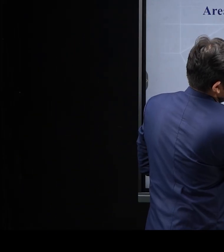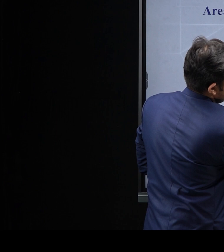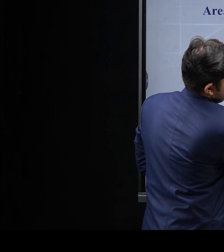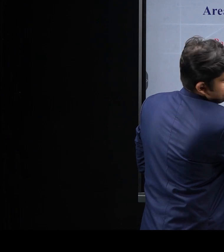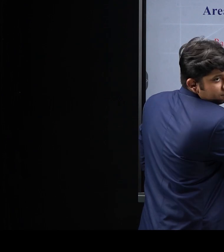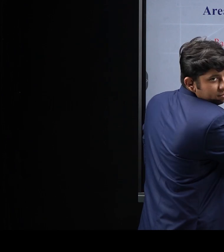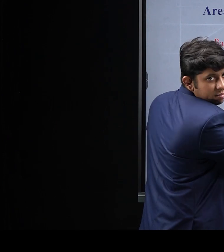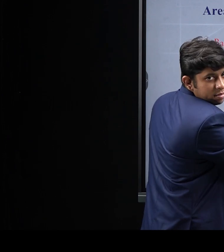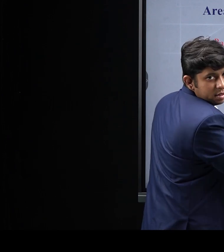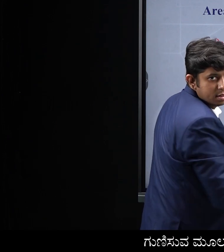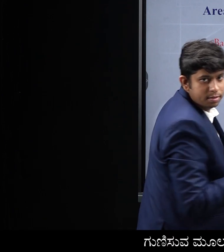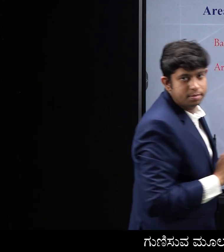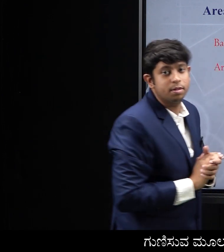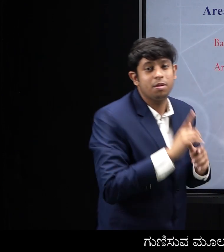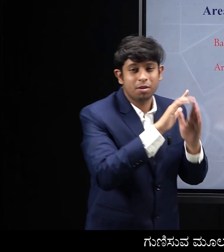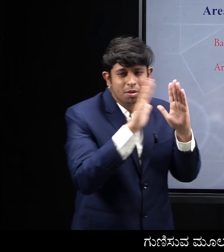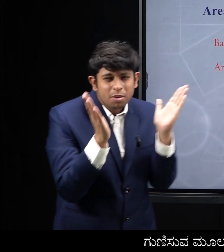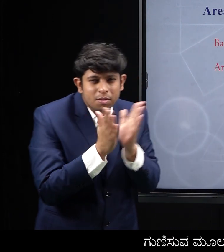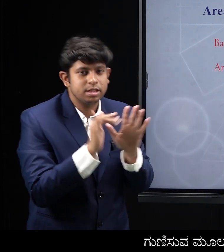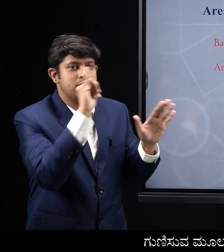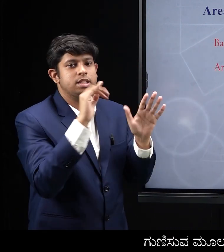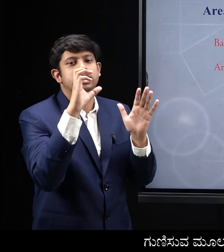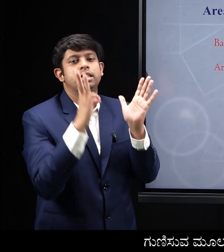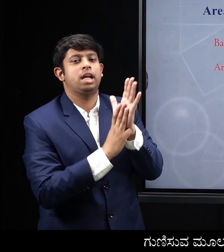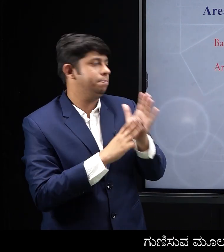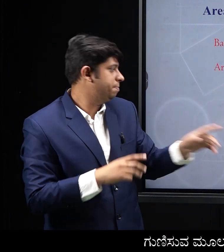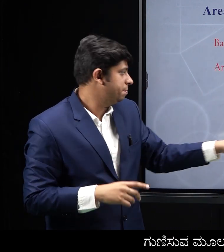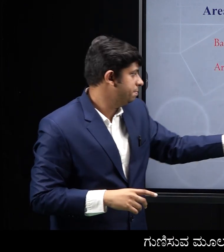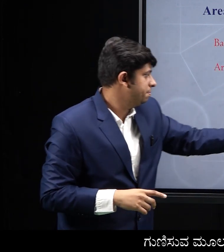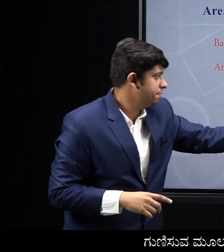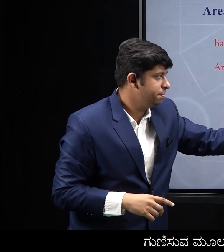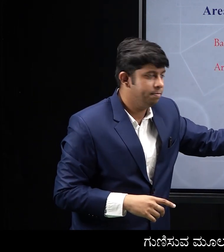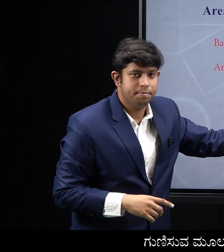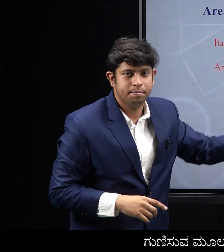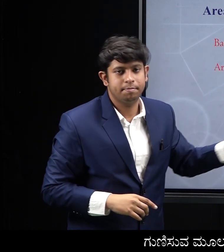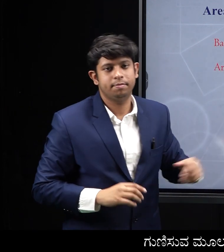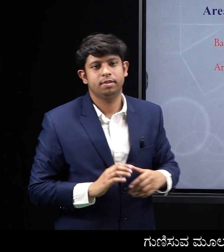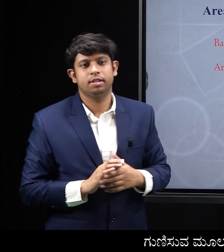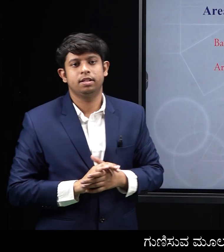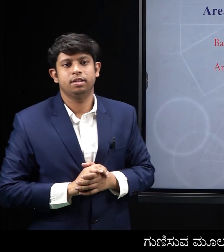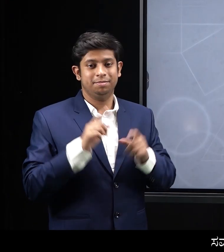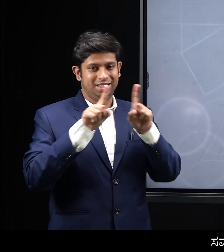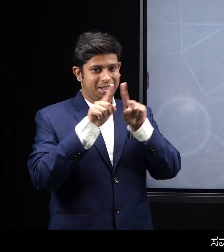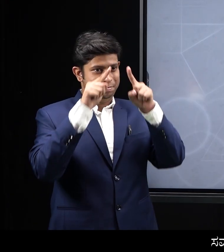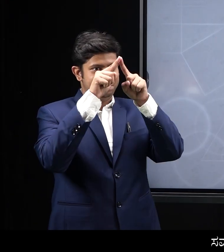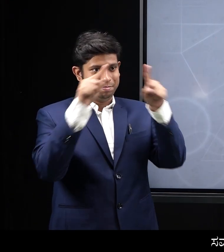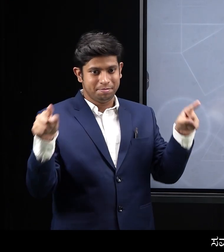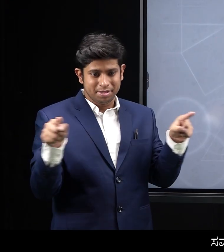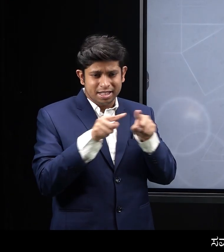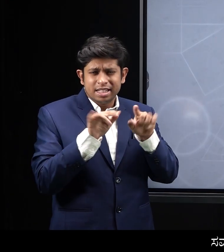3 ಇಂಟು 4 ಗುಣಿಸುವ ಮೂಲಕ 6 ಸೆಂಟಿಮೀಟರ್ ಸ್ಕ್ವೇರ್ ಅನ್ನು ಪಡೆಯುತ್ತೇವೆ. ಸಮಬಾಹು ತ್ರಿಕೋನದ